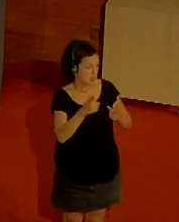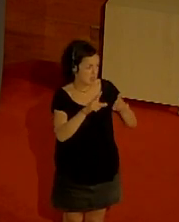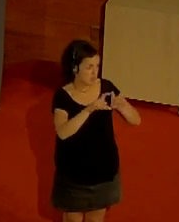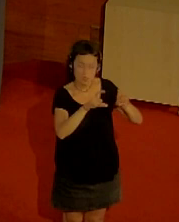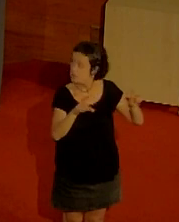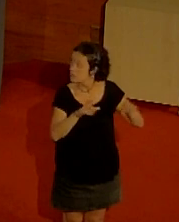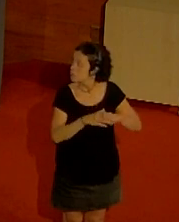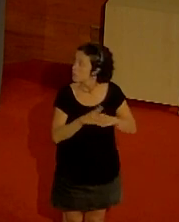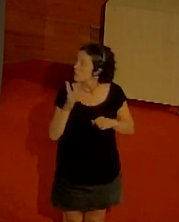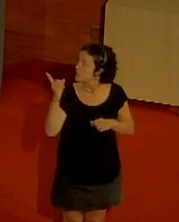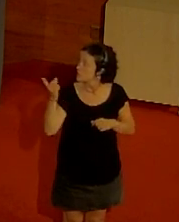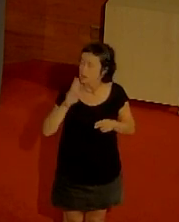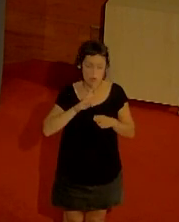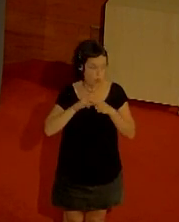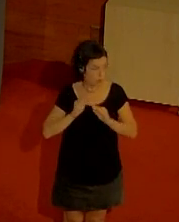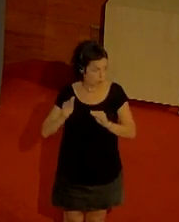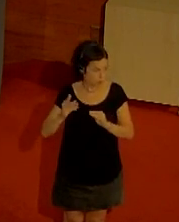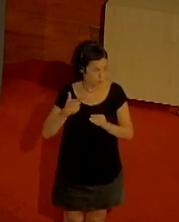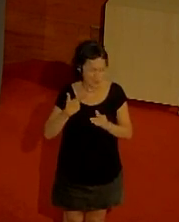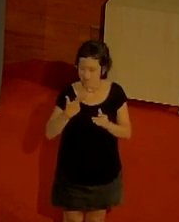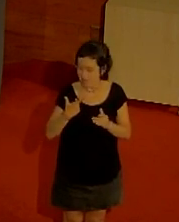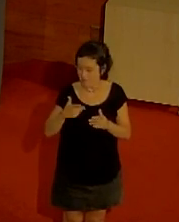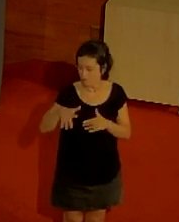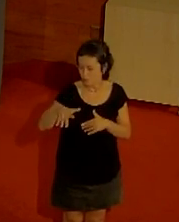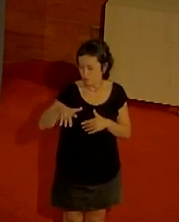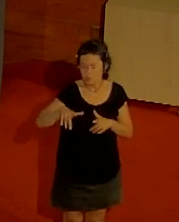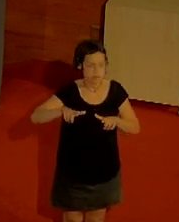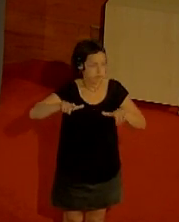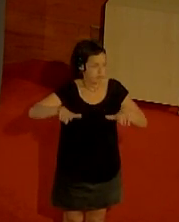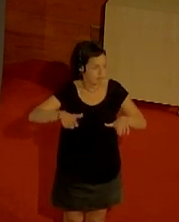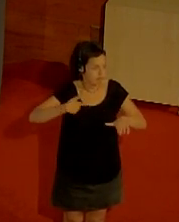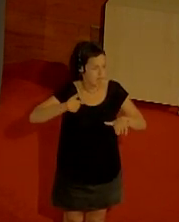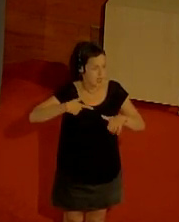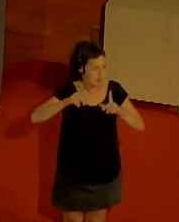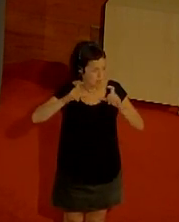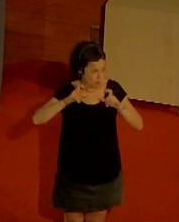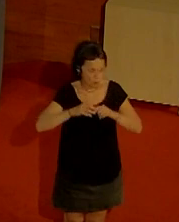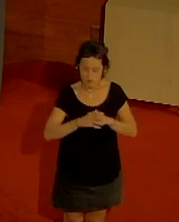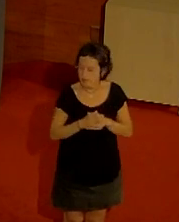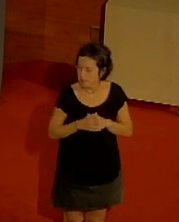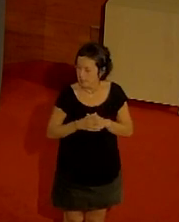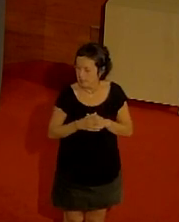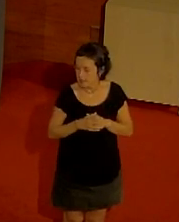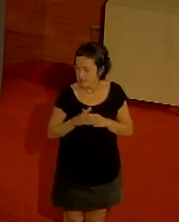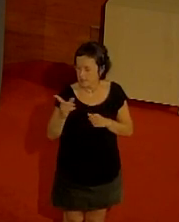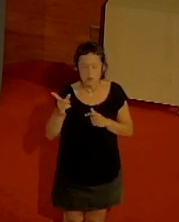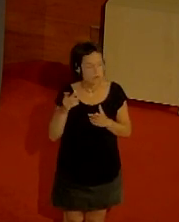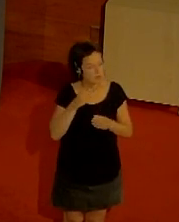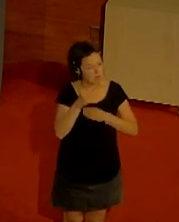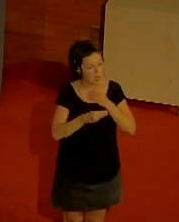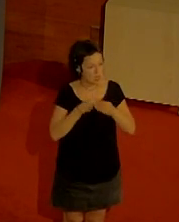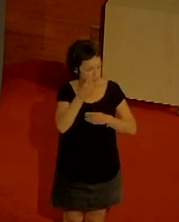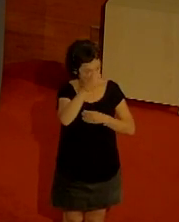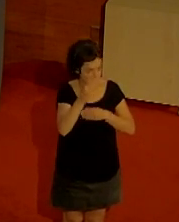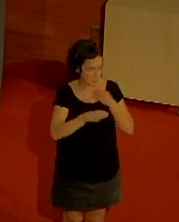era David que tiene su estudio fotográfico, ¿no? Entonces David tiene su estudio fotográfico y lo que se dedica es a